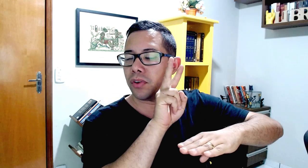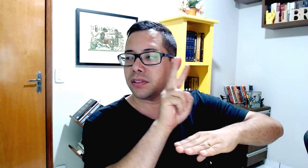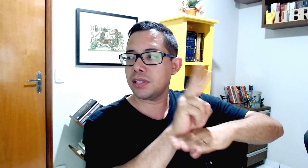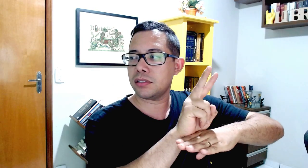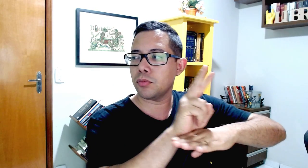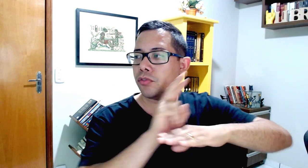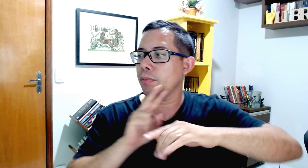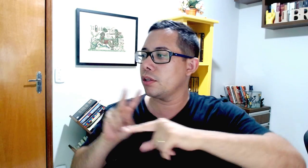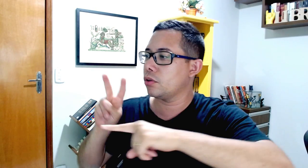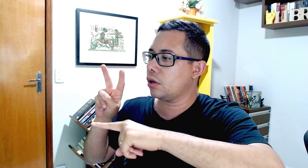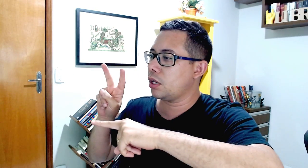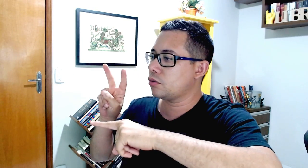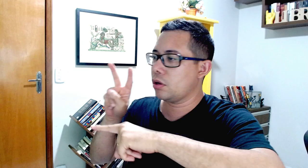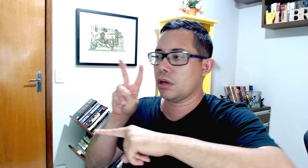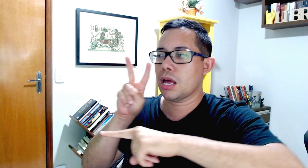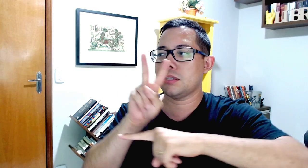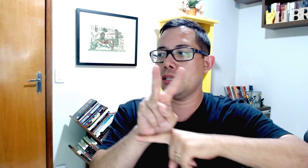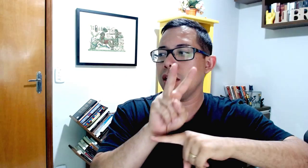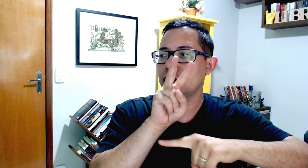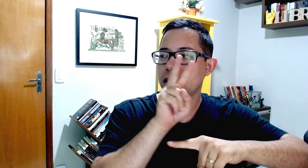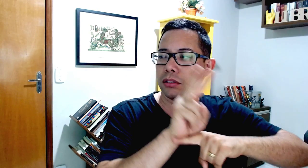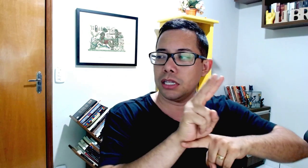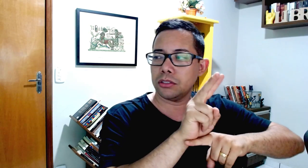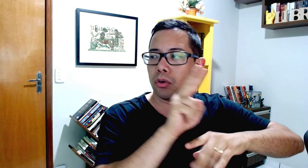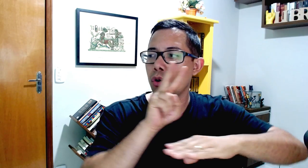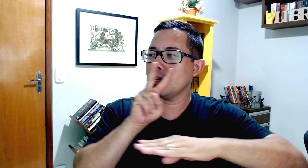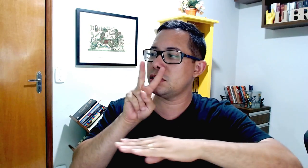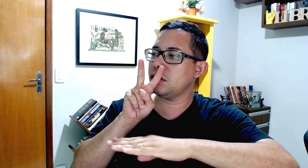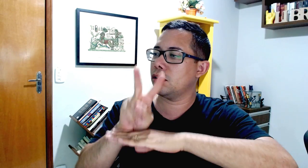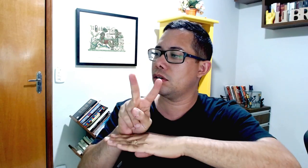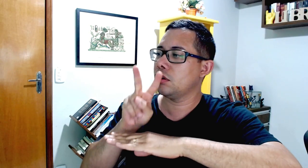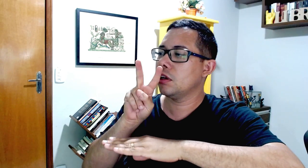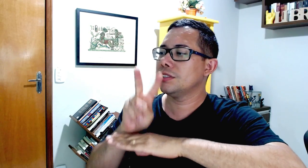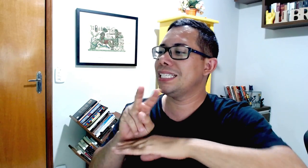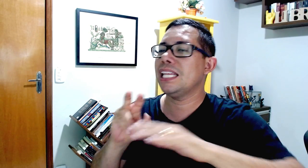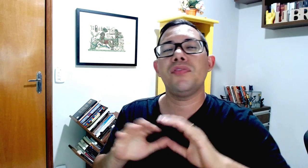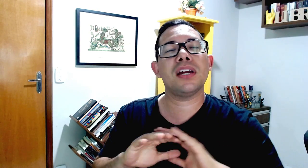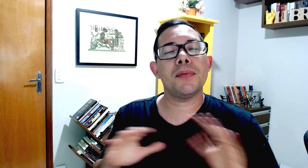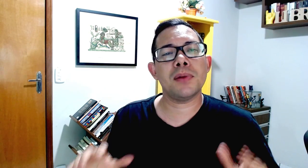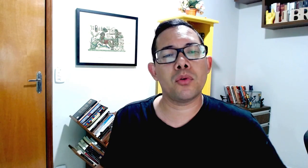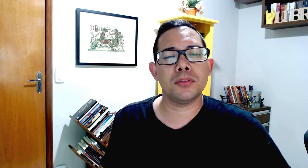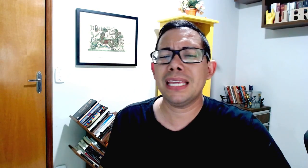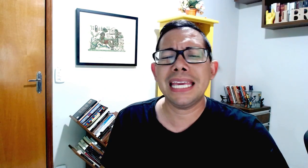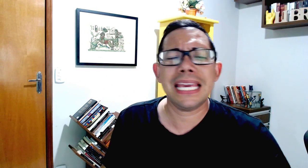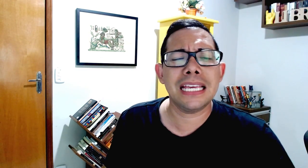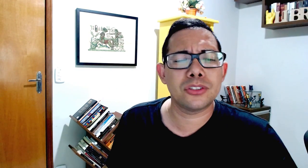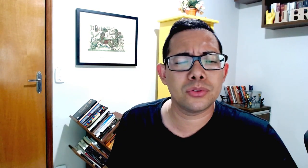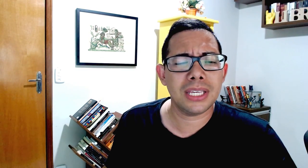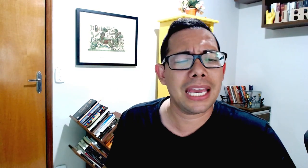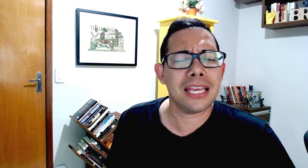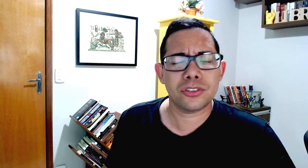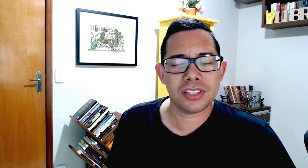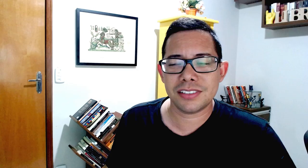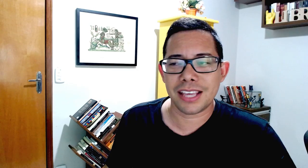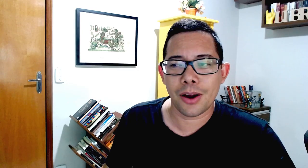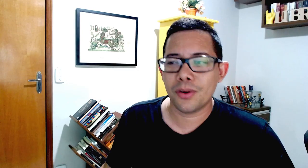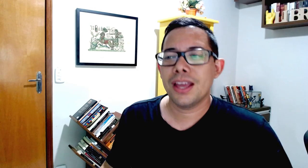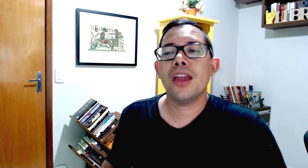fez esse movimento Olha só assim ou assim ó significa a mesma coisa que que isso que que é isso que Ziel